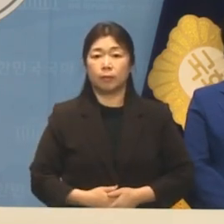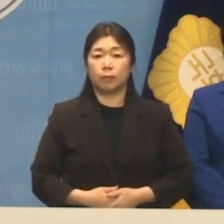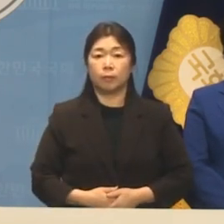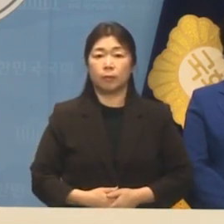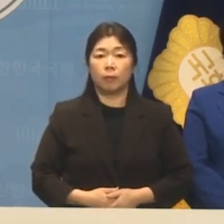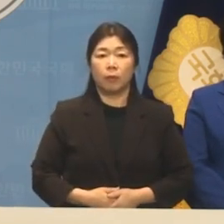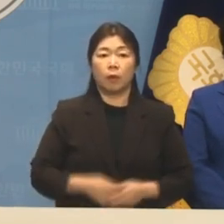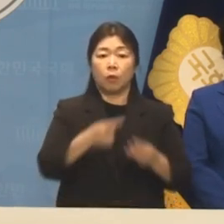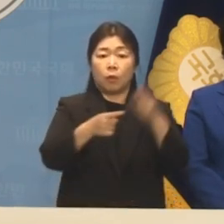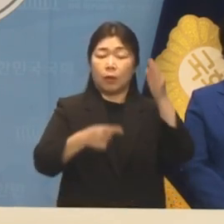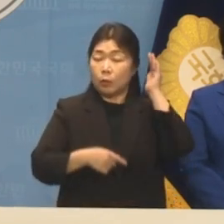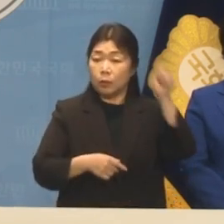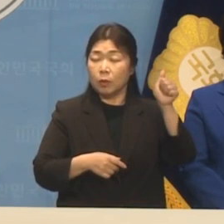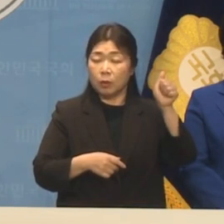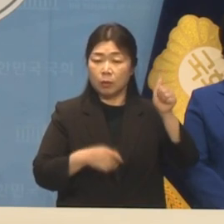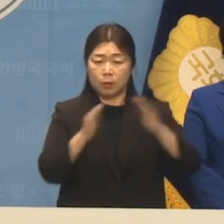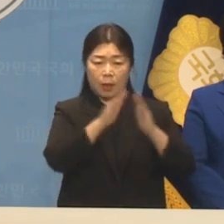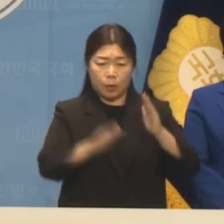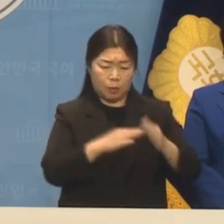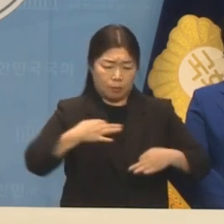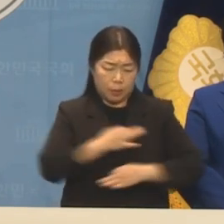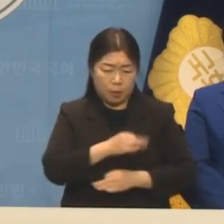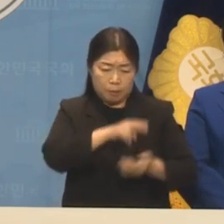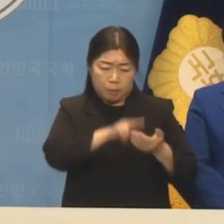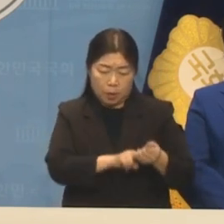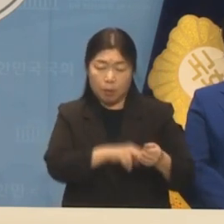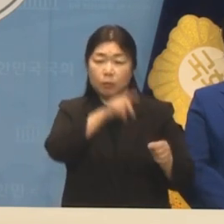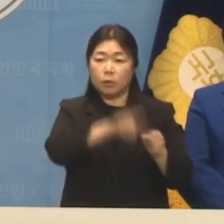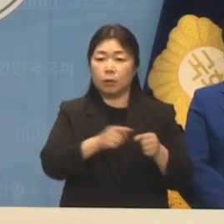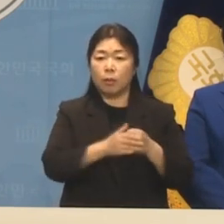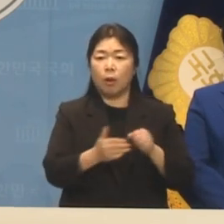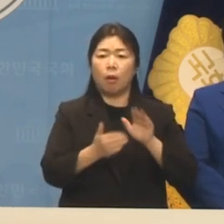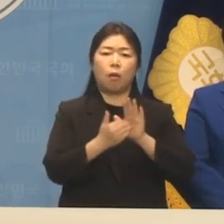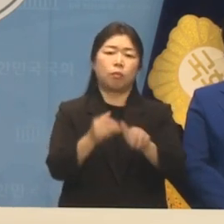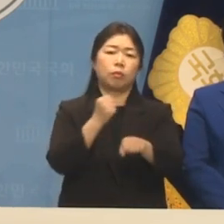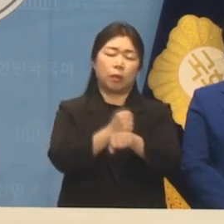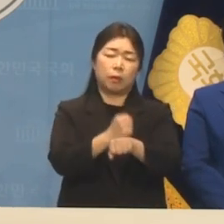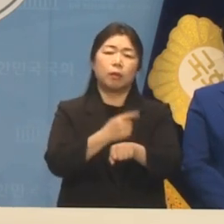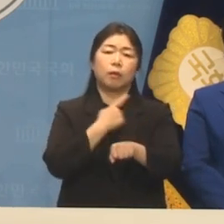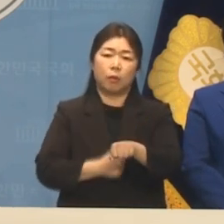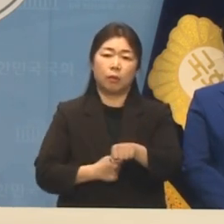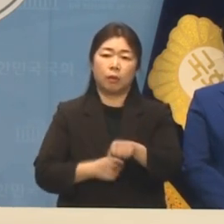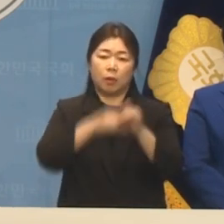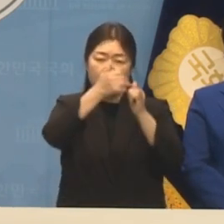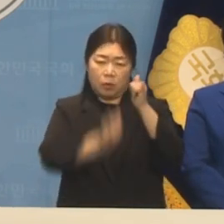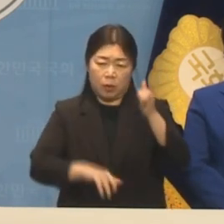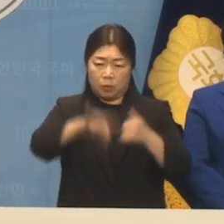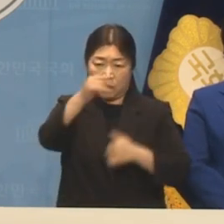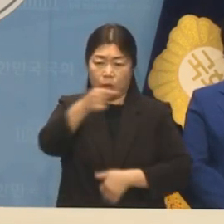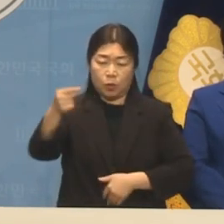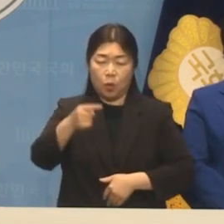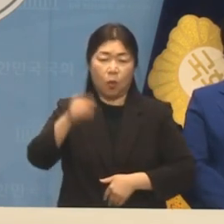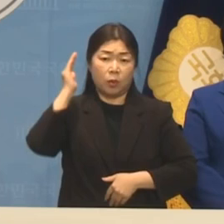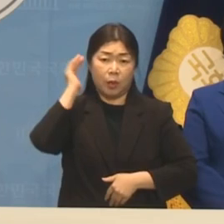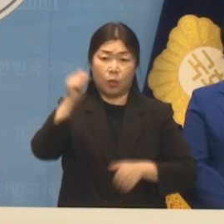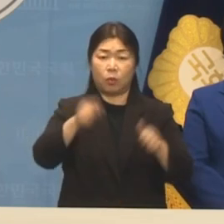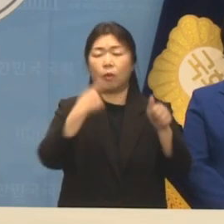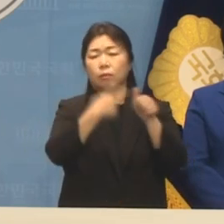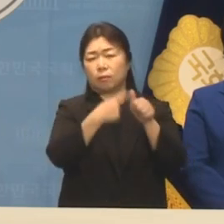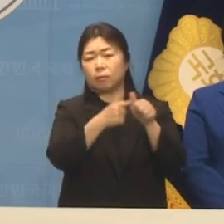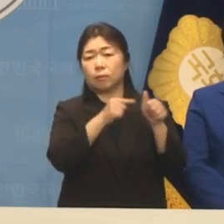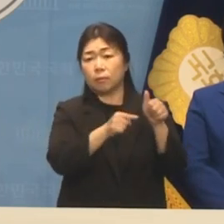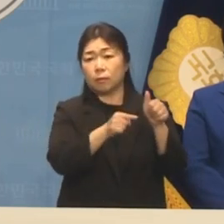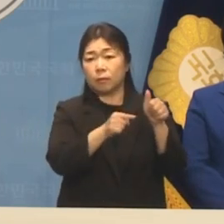윤석열 대통령은 가족 비리를 은폐하고자 거부권을 행사한 역대 최초의 대통령이라는 비판을 받고